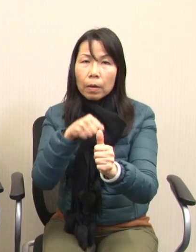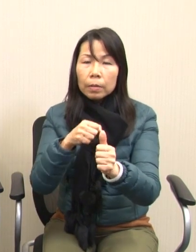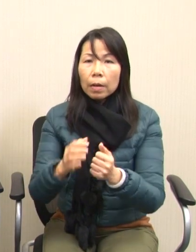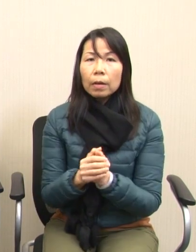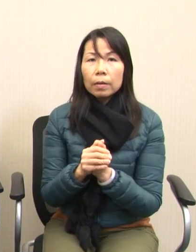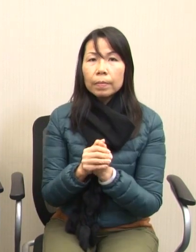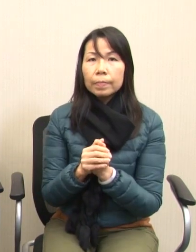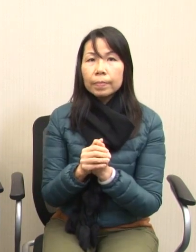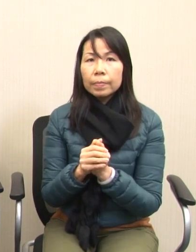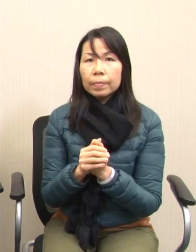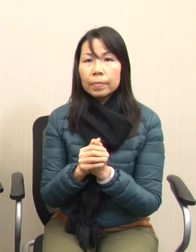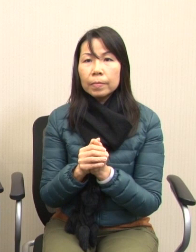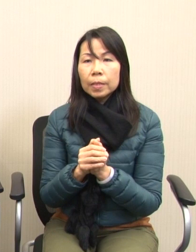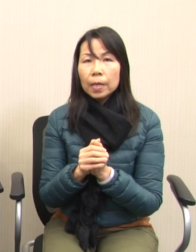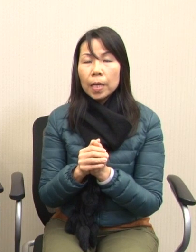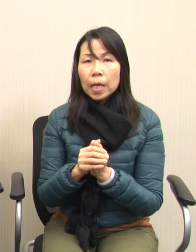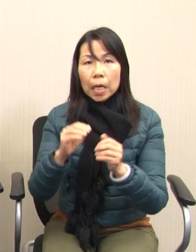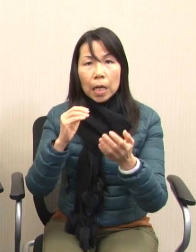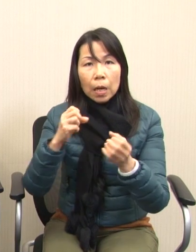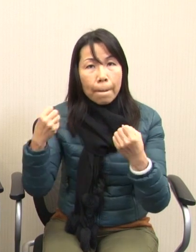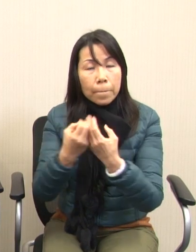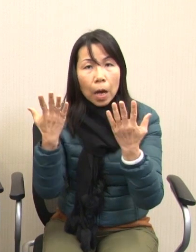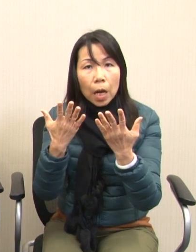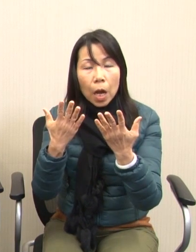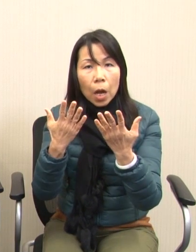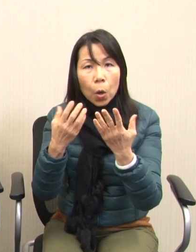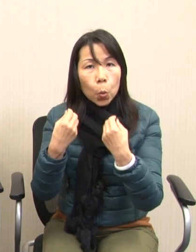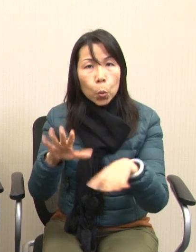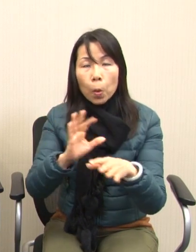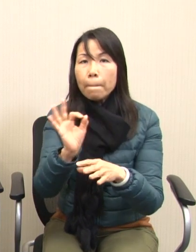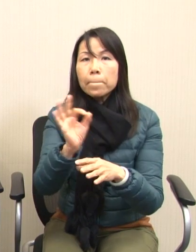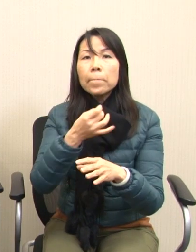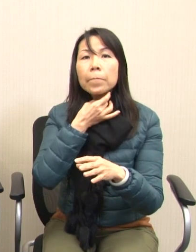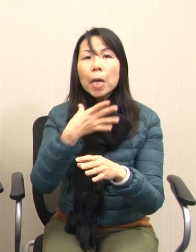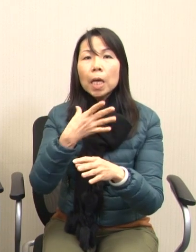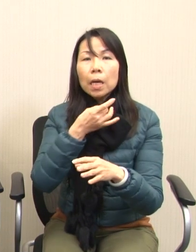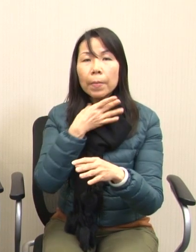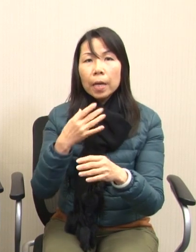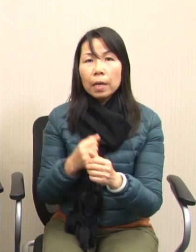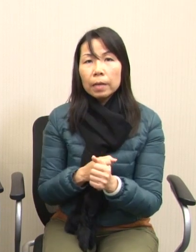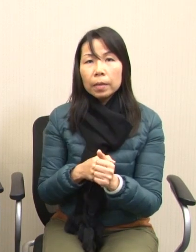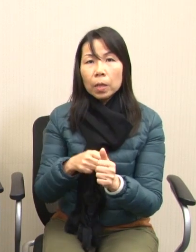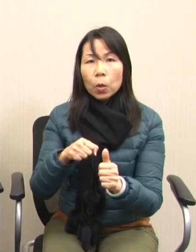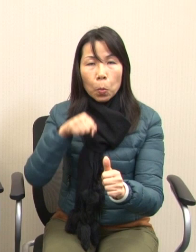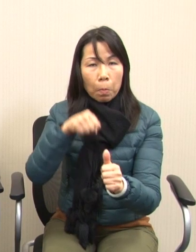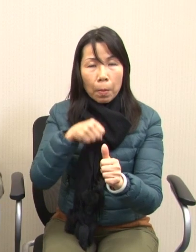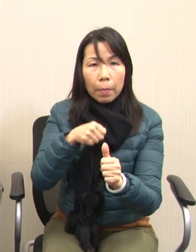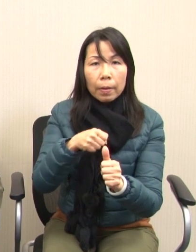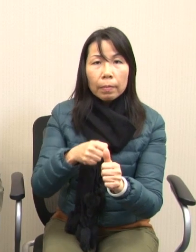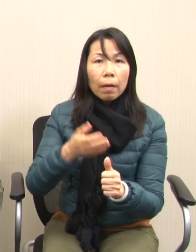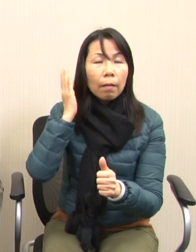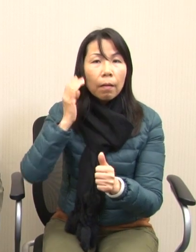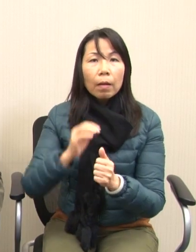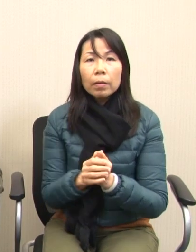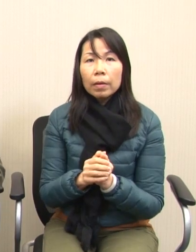我再嚟講，嗰陣時未完噶，羅冠聰俾人打都未完噶，明唔明啊？各